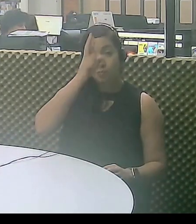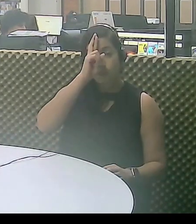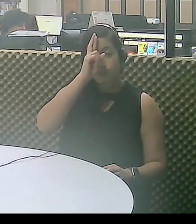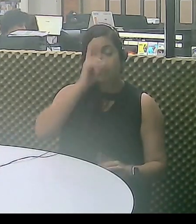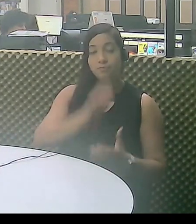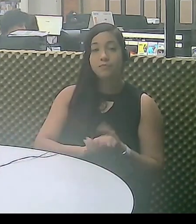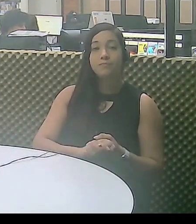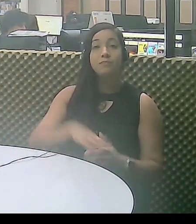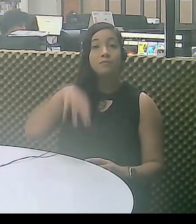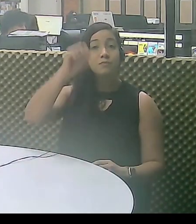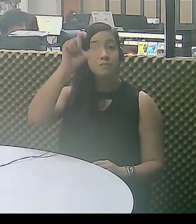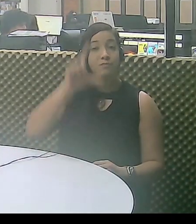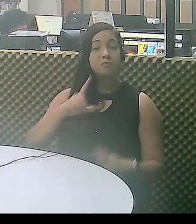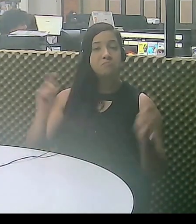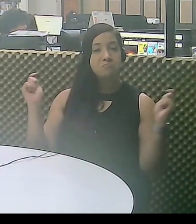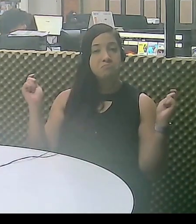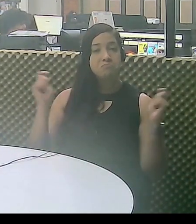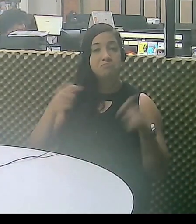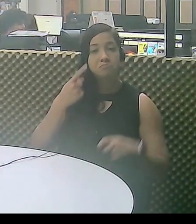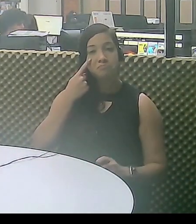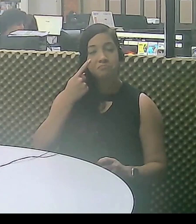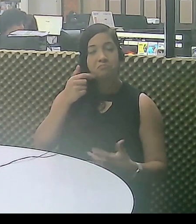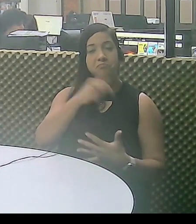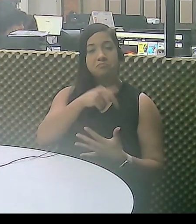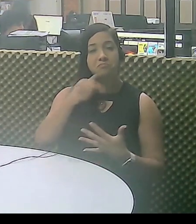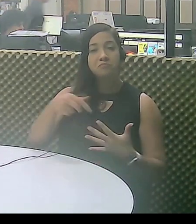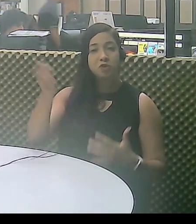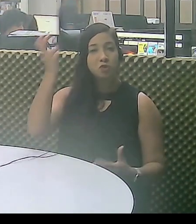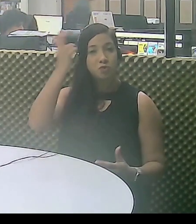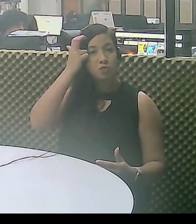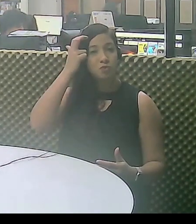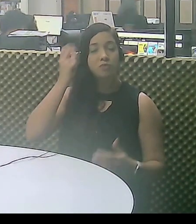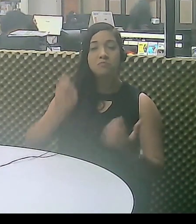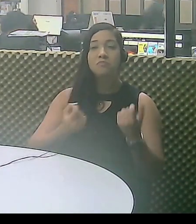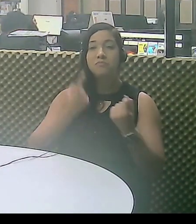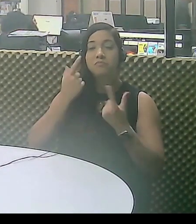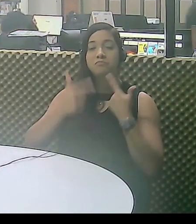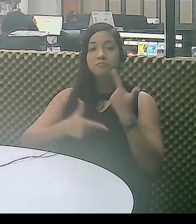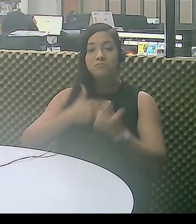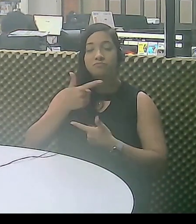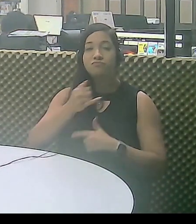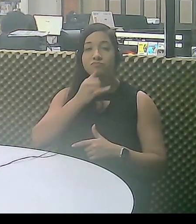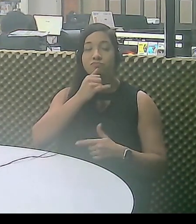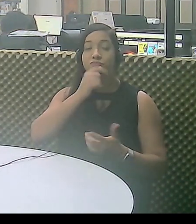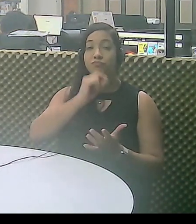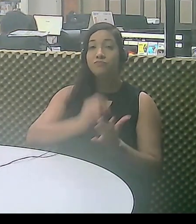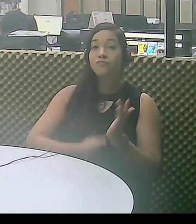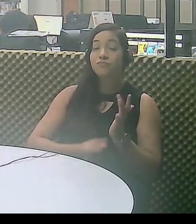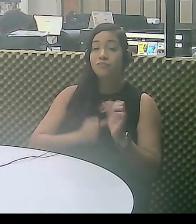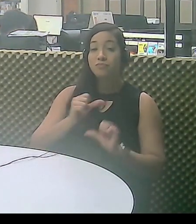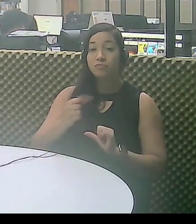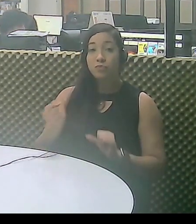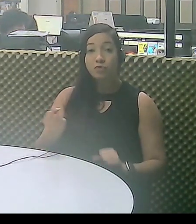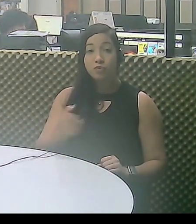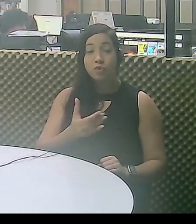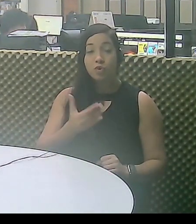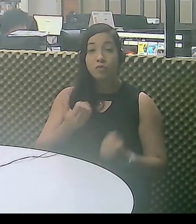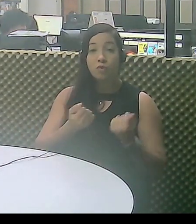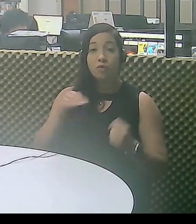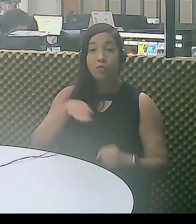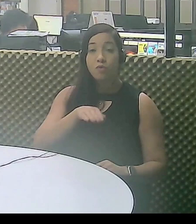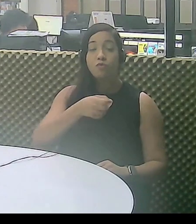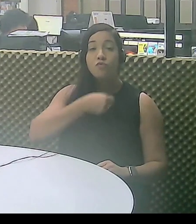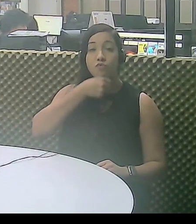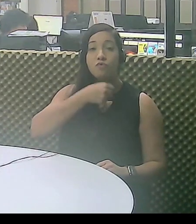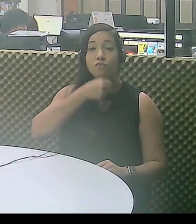da cidade, vai ser possível conferir atrações culturais e alguns serviços, como o cadastro e a renovação de estacionamento do